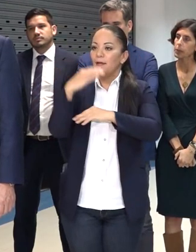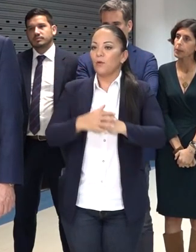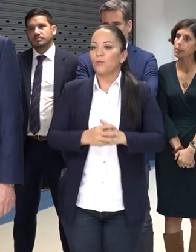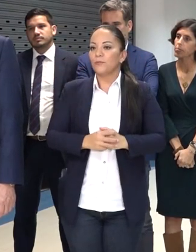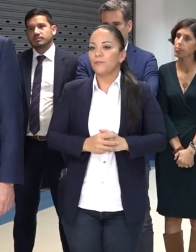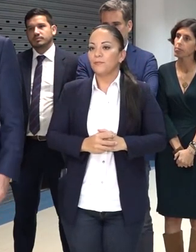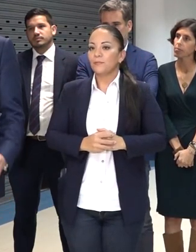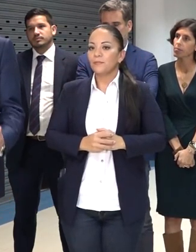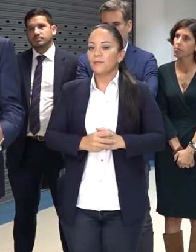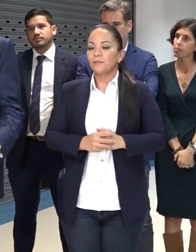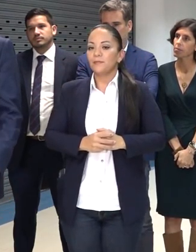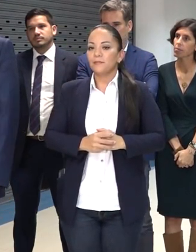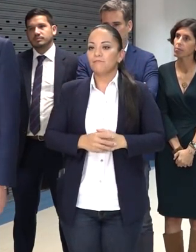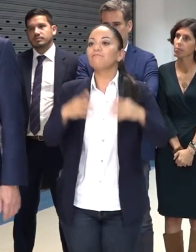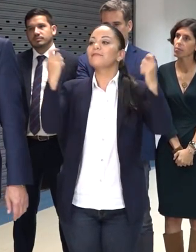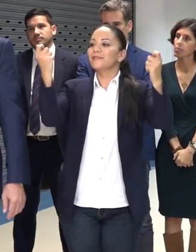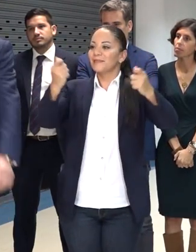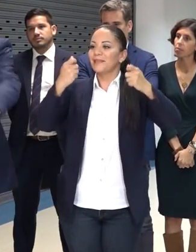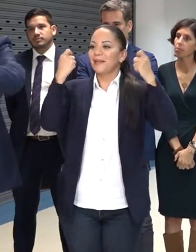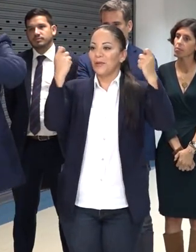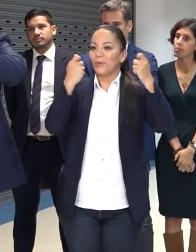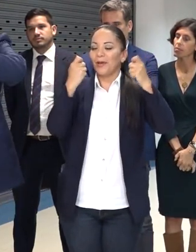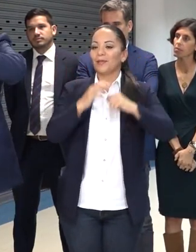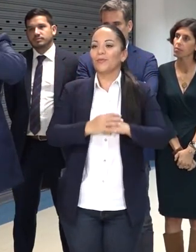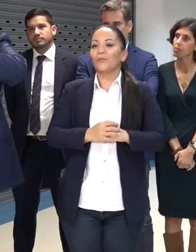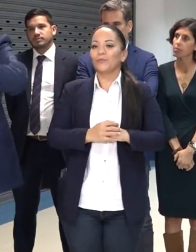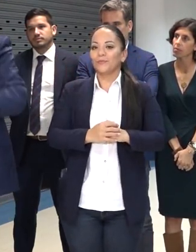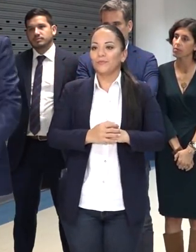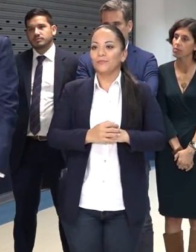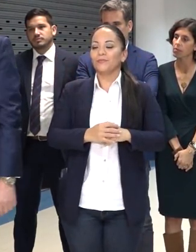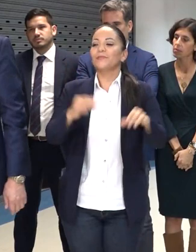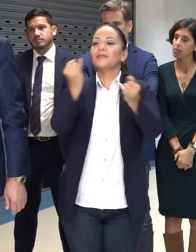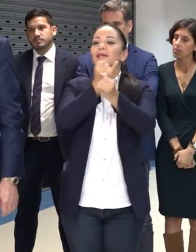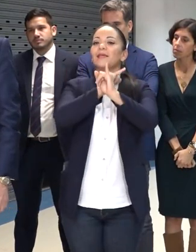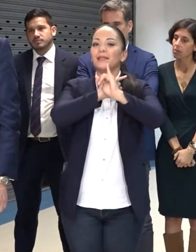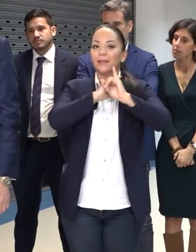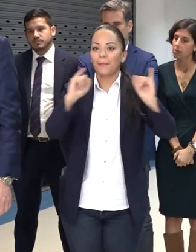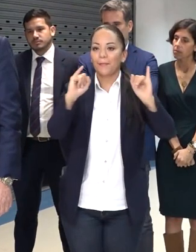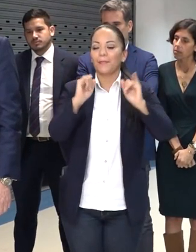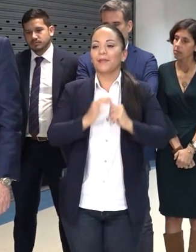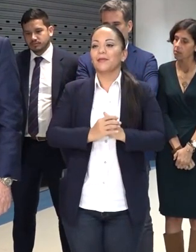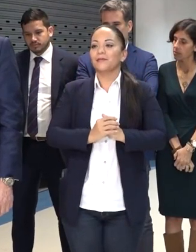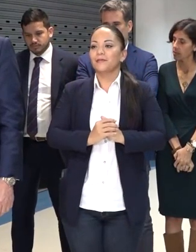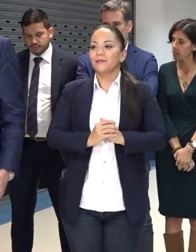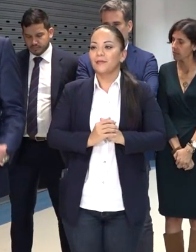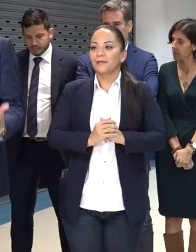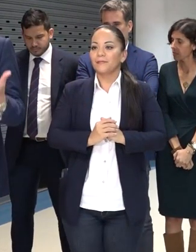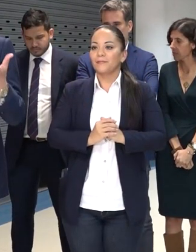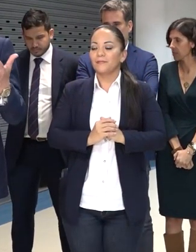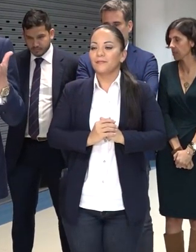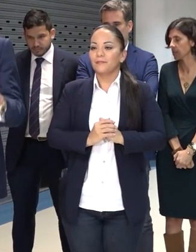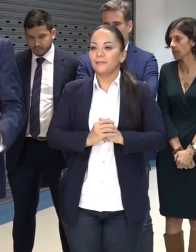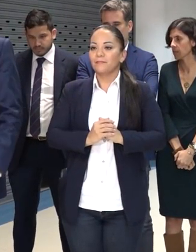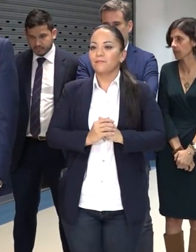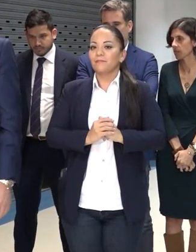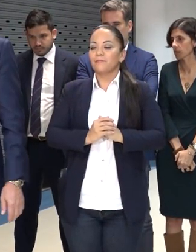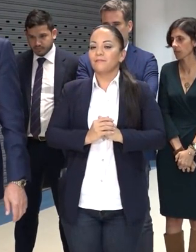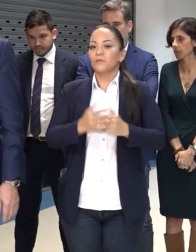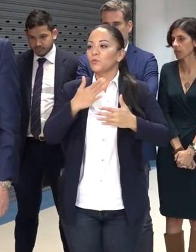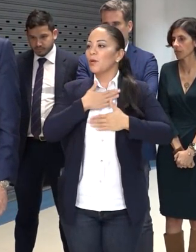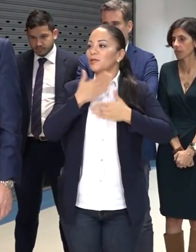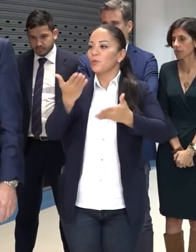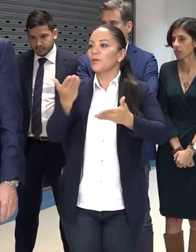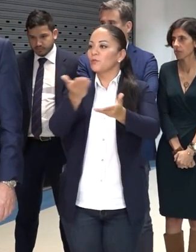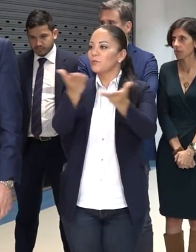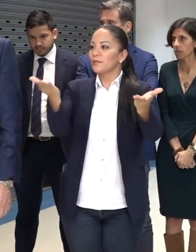Cartago y celebrando la independencia y así es que quedo a